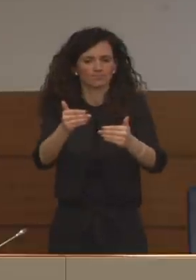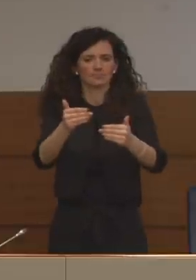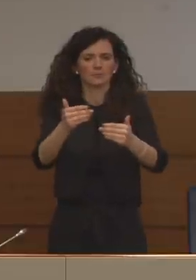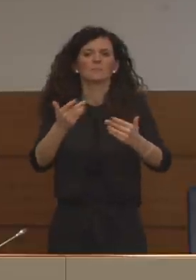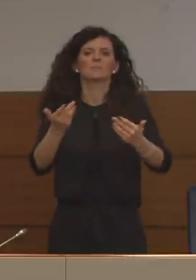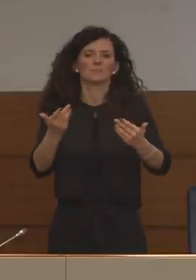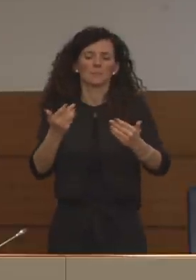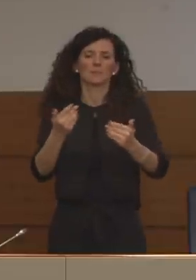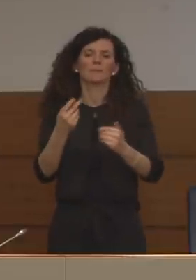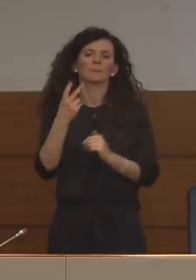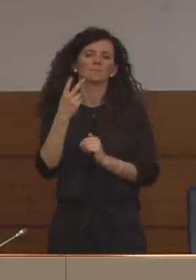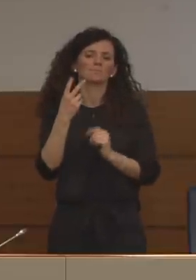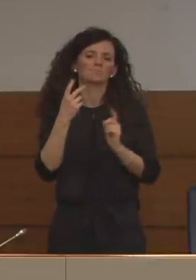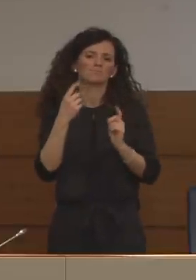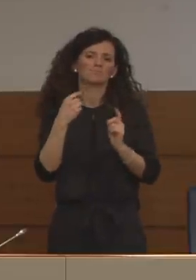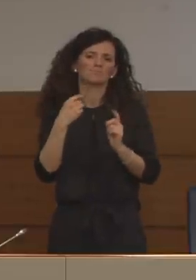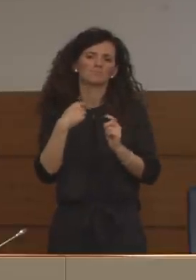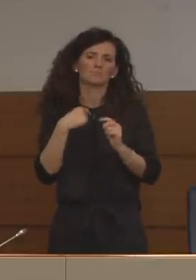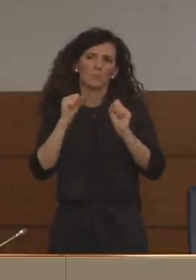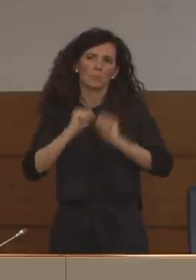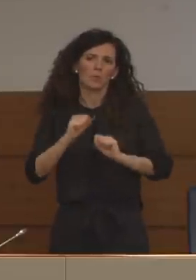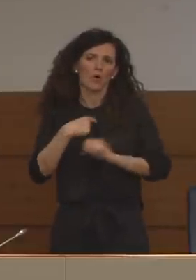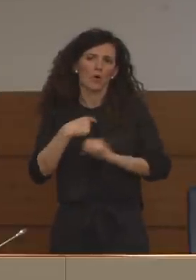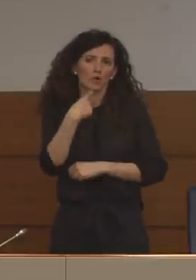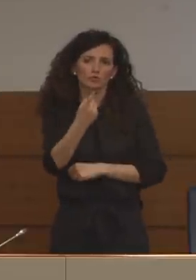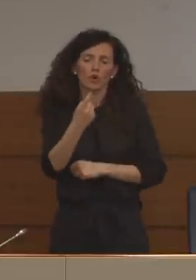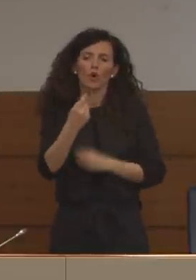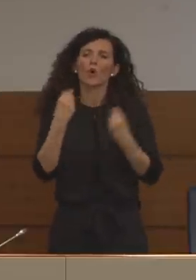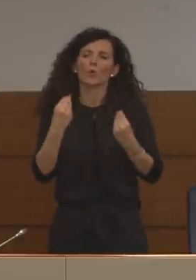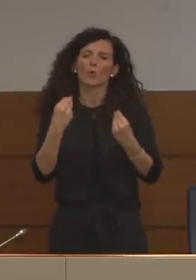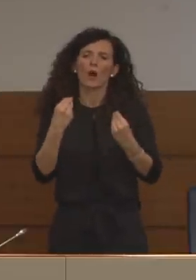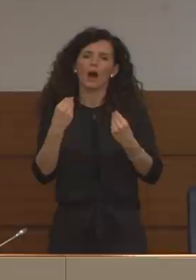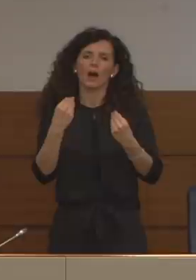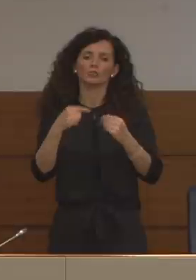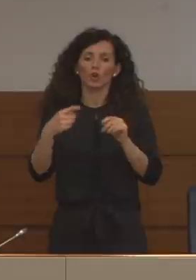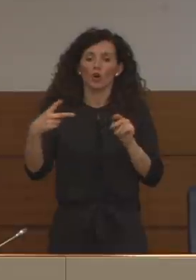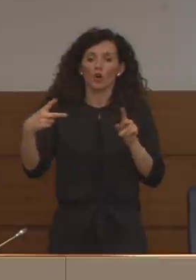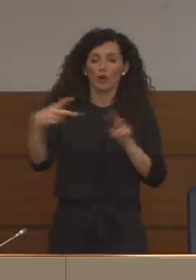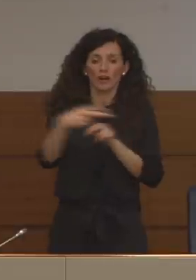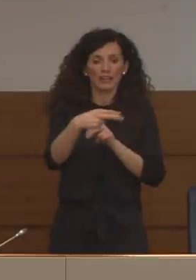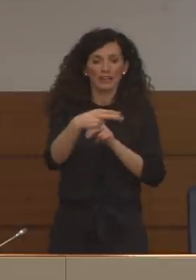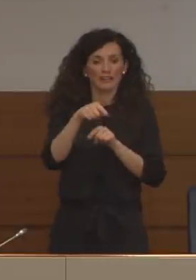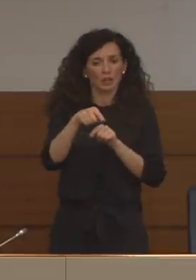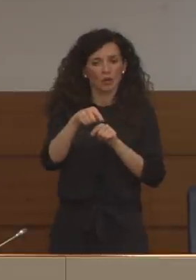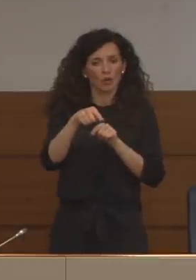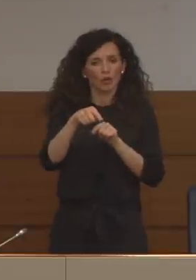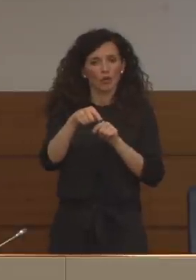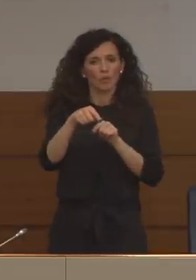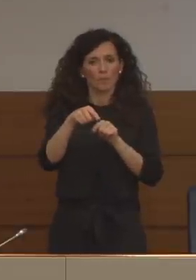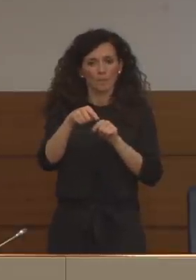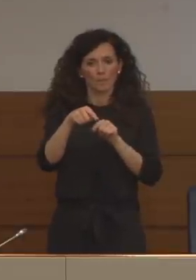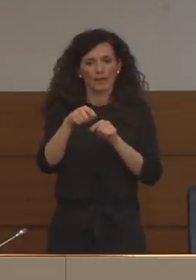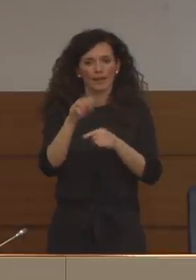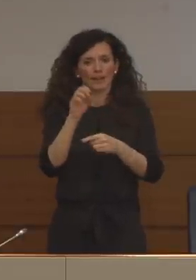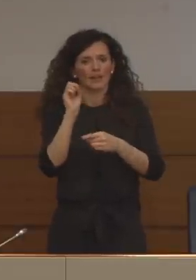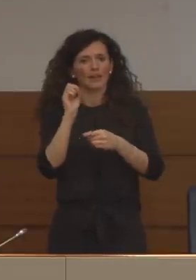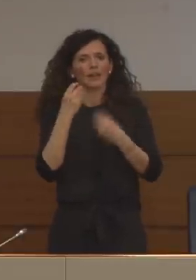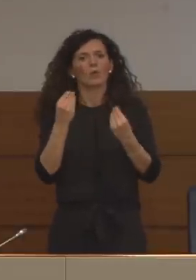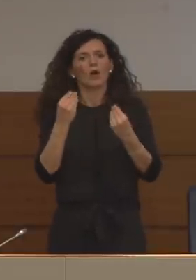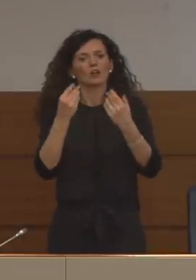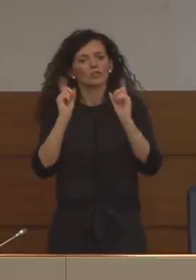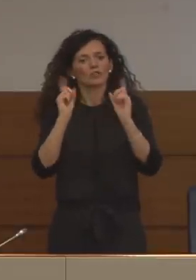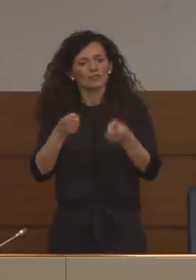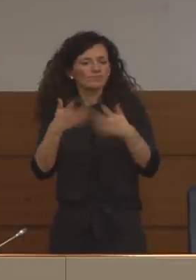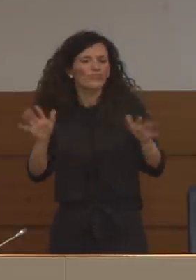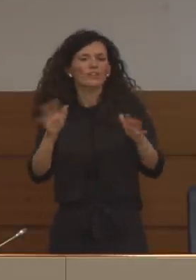più vicini a quando scatterà l'eventuale interruzione delle lezioni frontali